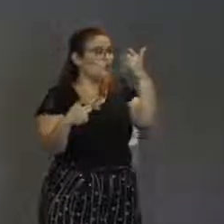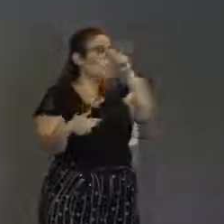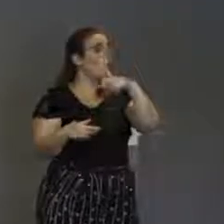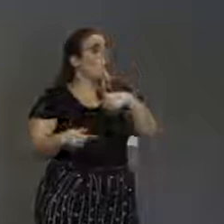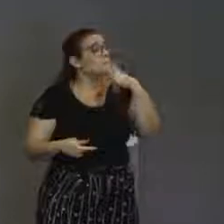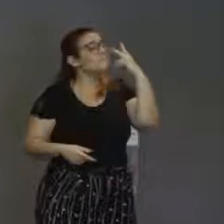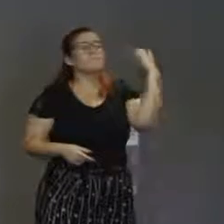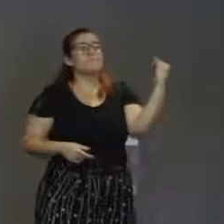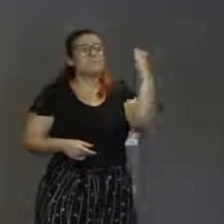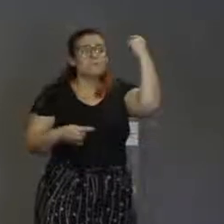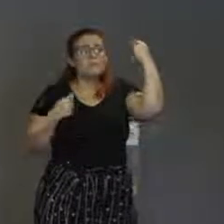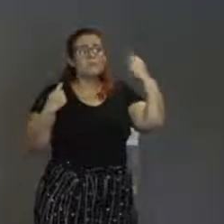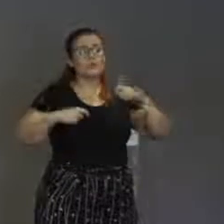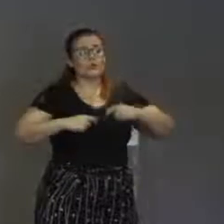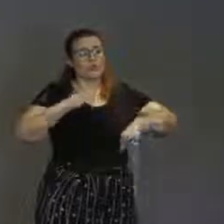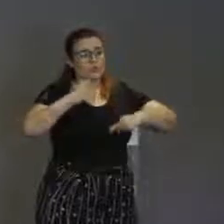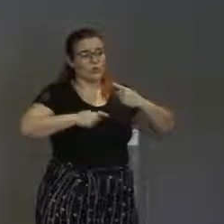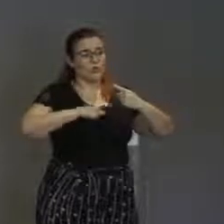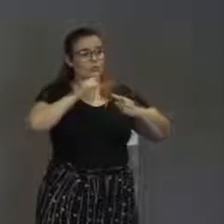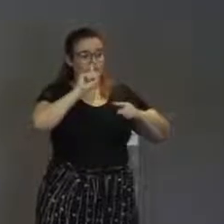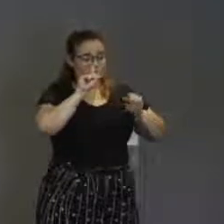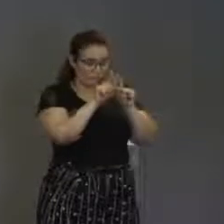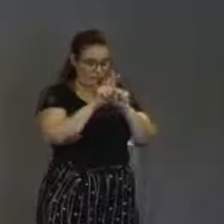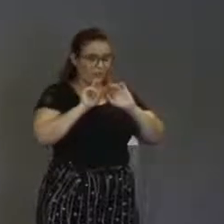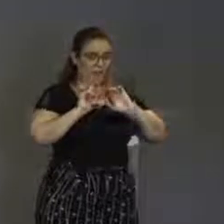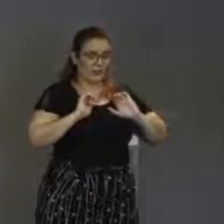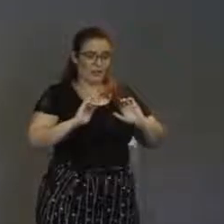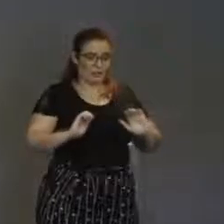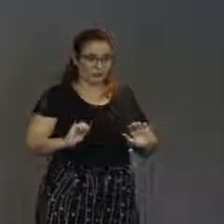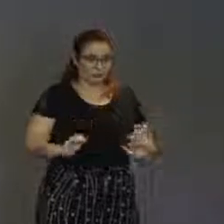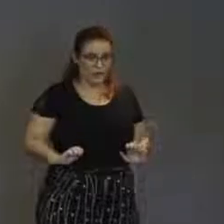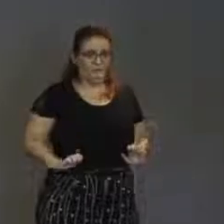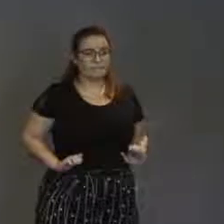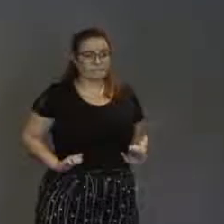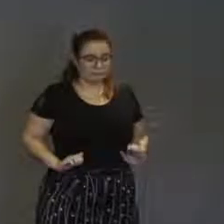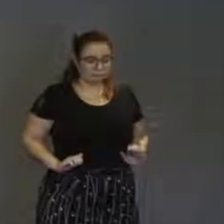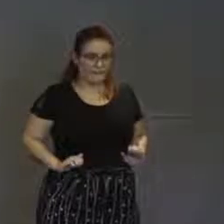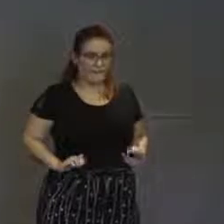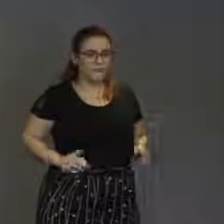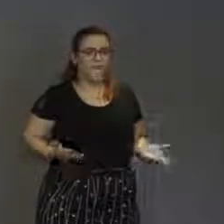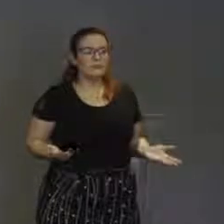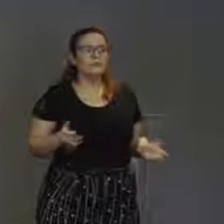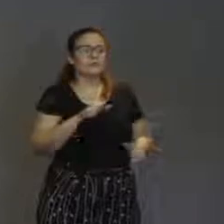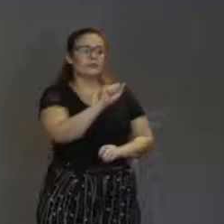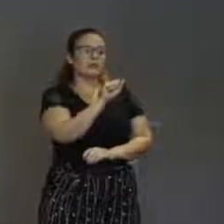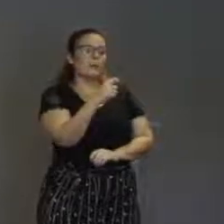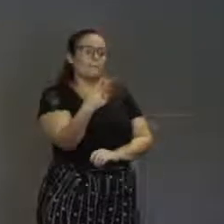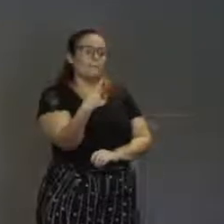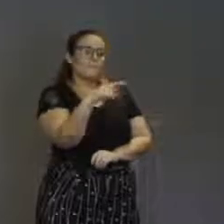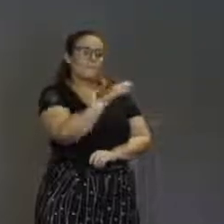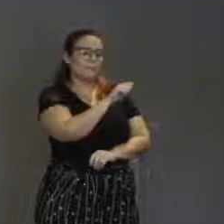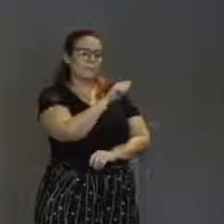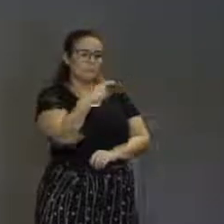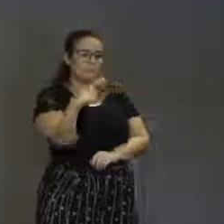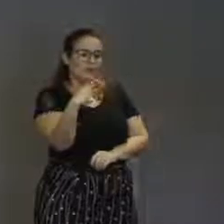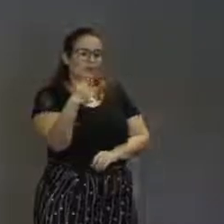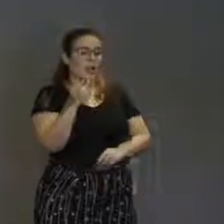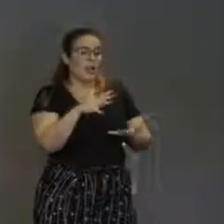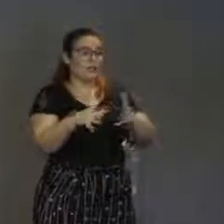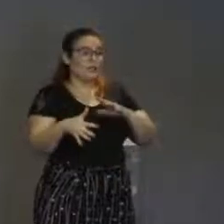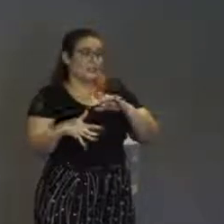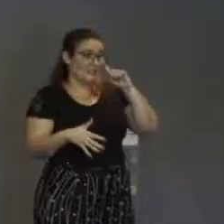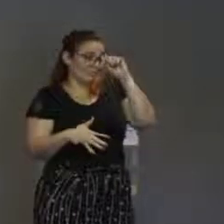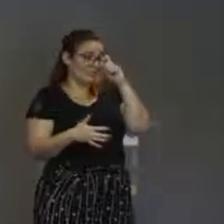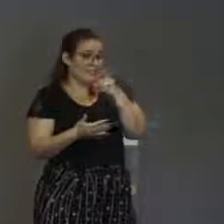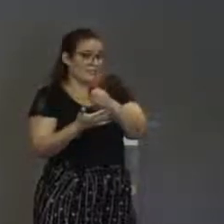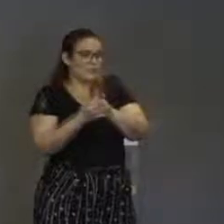importante da gente discutir quando fala de tecnologia, que é a ética, né? Então, o que a gente vai fazer com aplicativos que muitas vezes tomam decisões por nós, mas